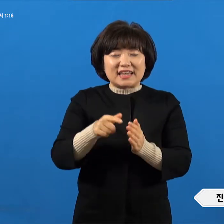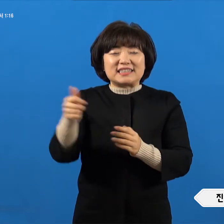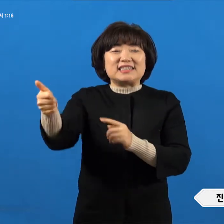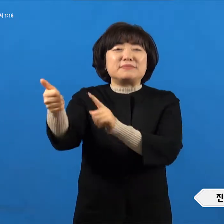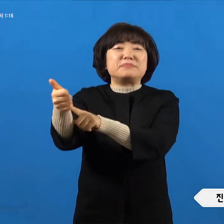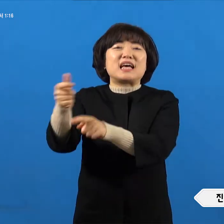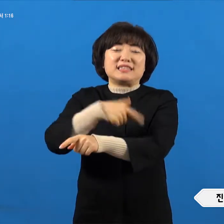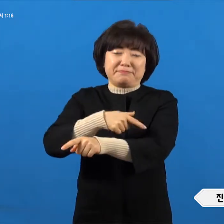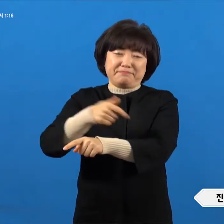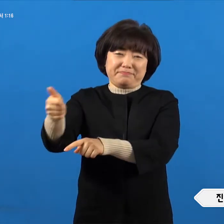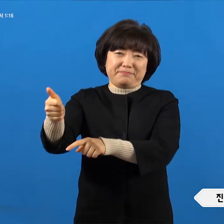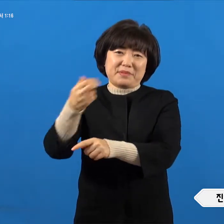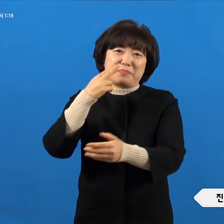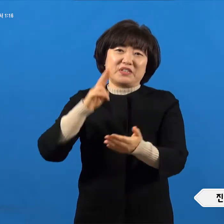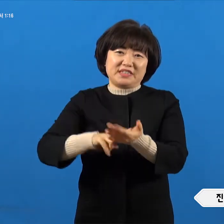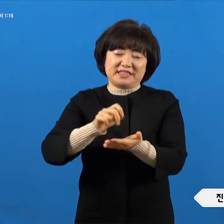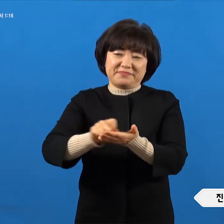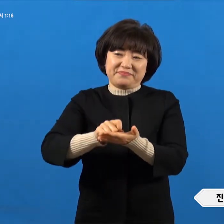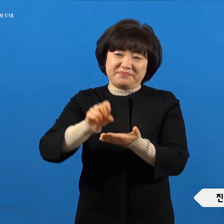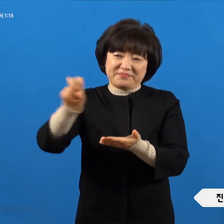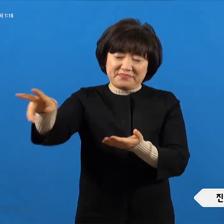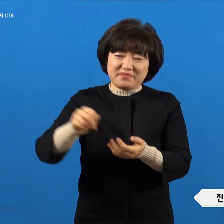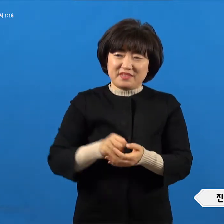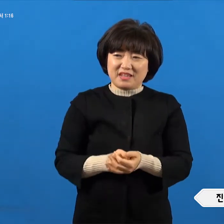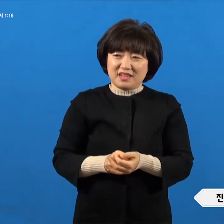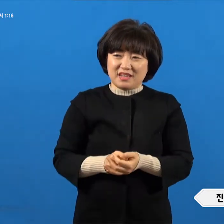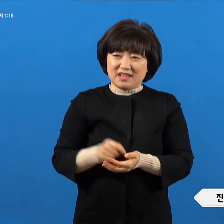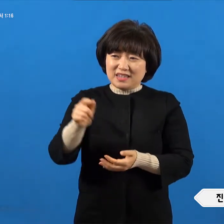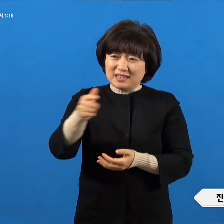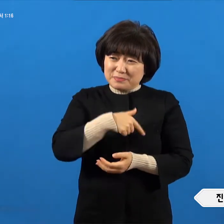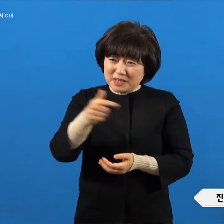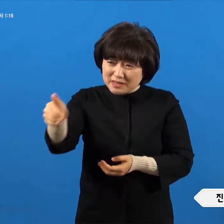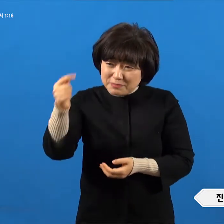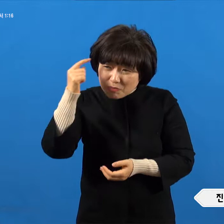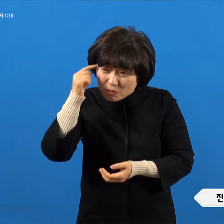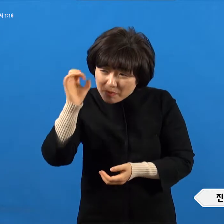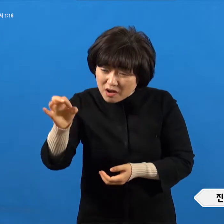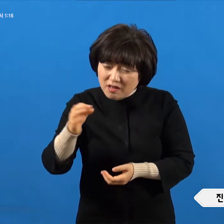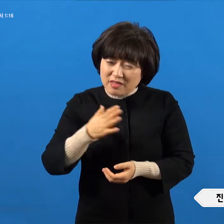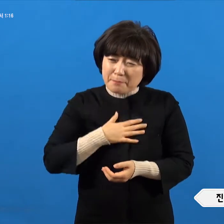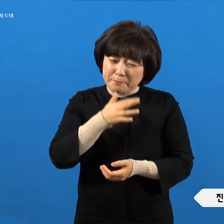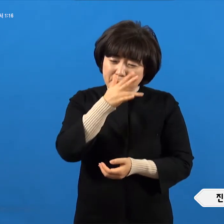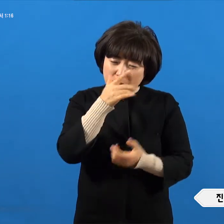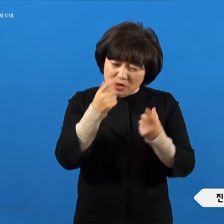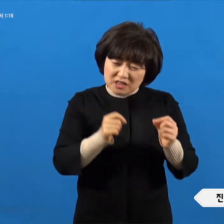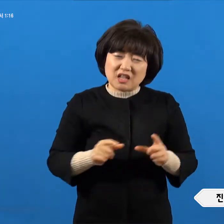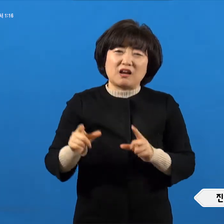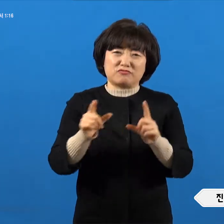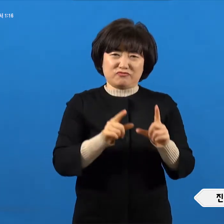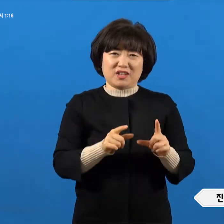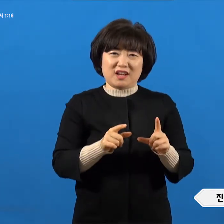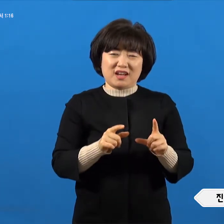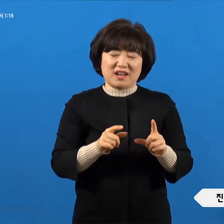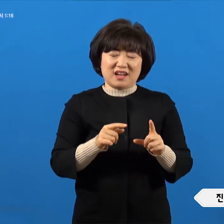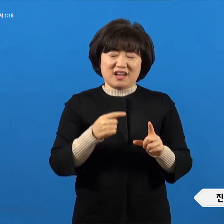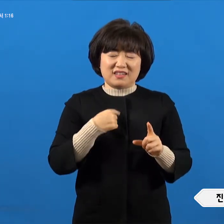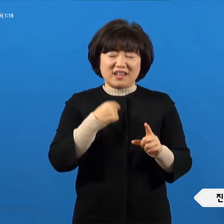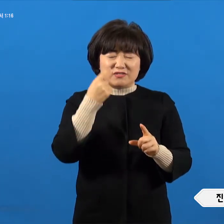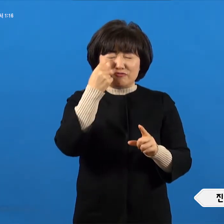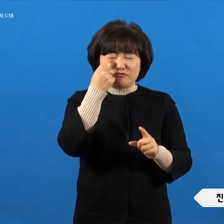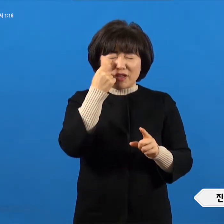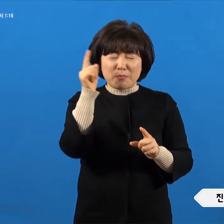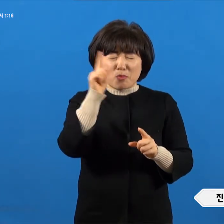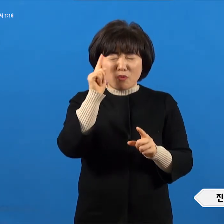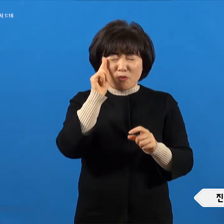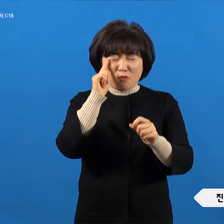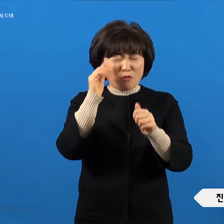집사님을 생각하면 제가 왜 그렇게 바보 같은 인생을 살았는지 모르겠습니다. 이제와 생각하니 제 눈에 무엇인가가 가려져 있었던